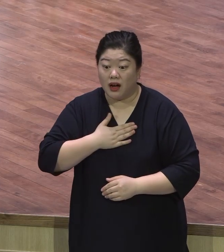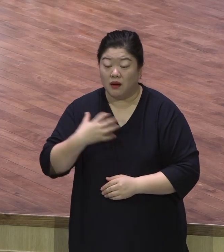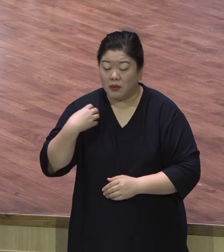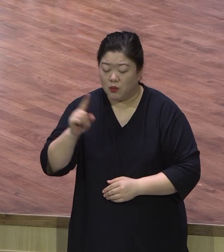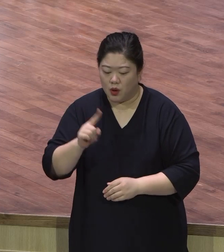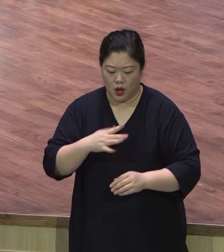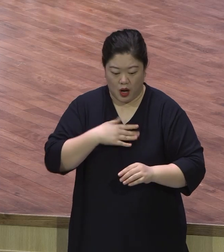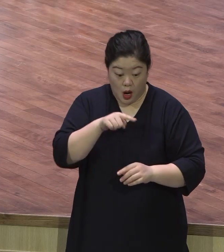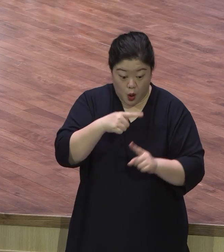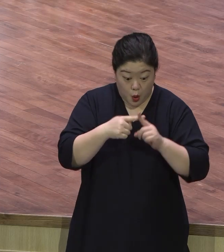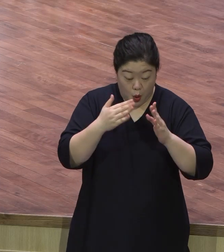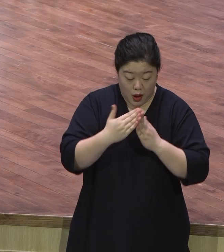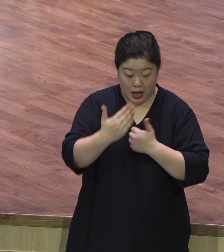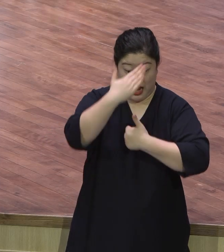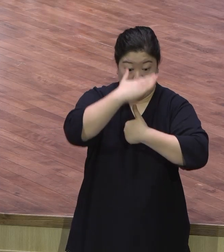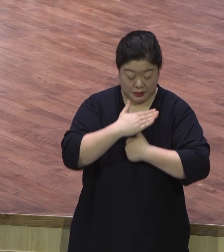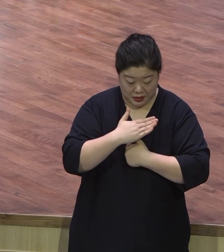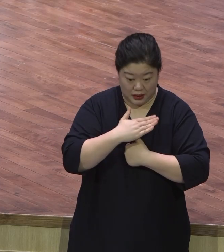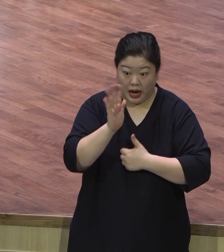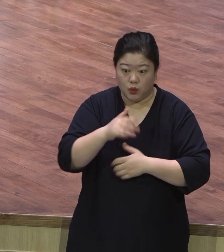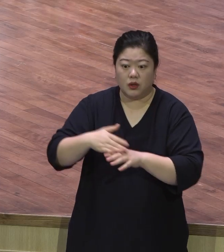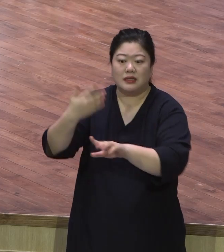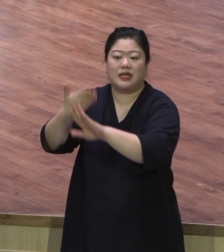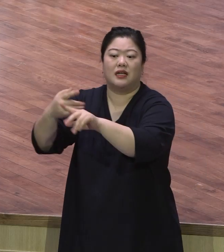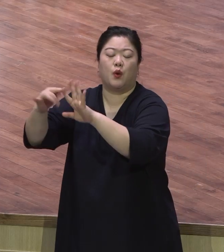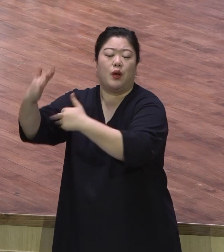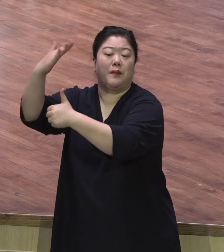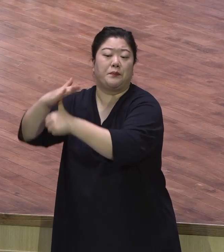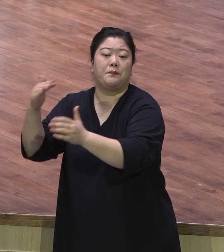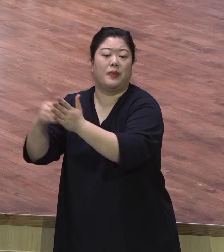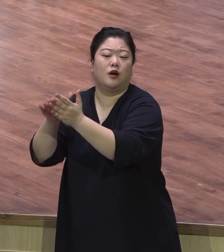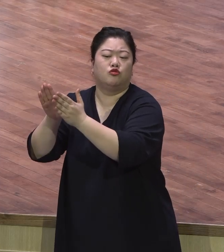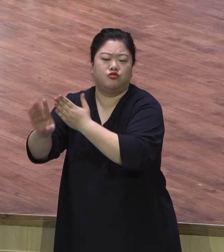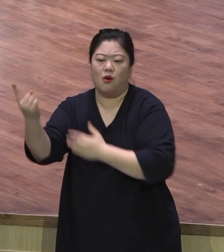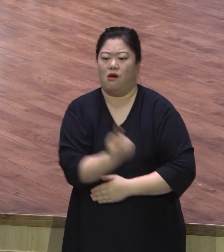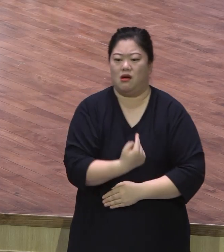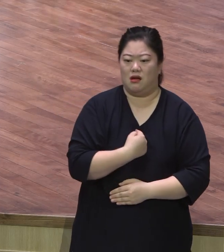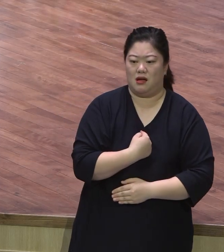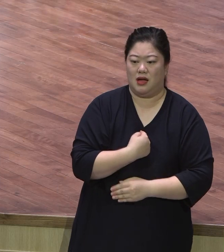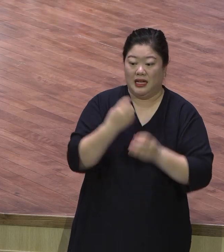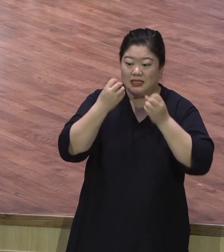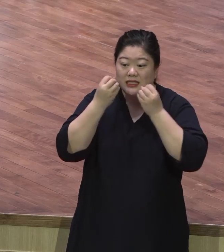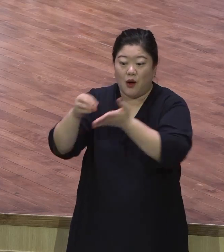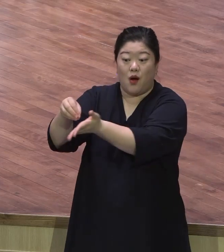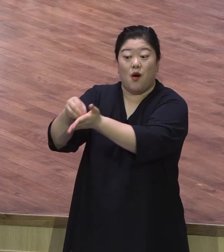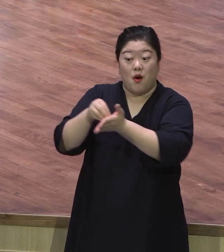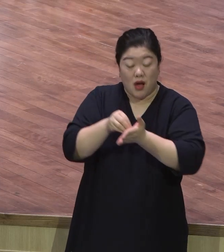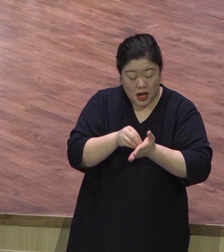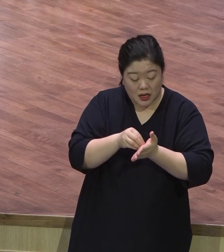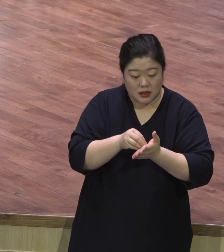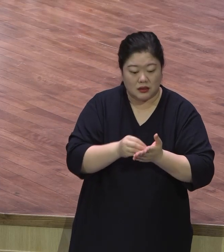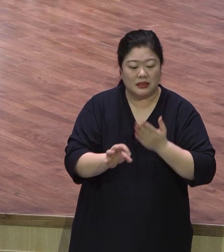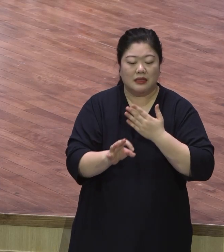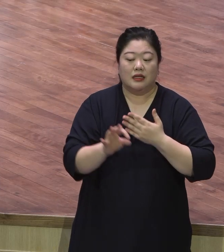그것도 이름과 지어달래요 아가표를 내가 지어줬어요 장로가 백몇십 명인데 대장할 사람이 없냐